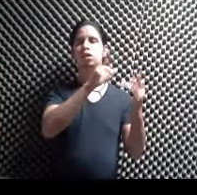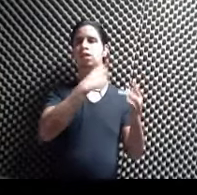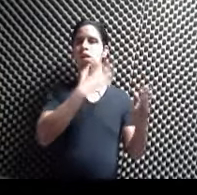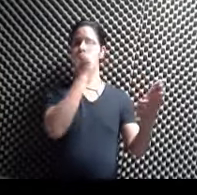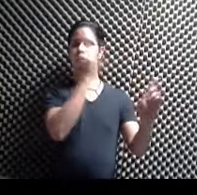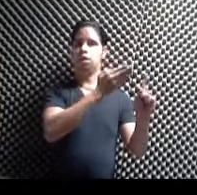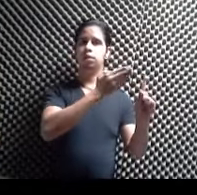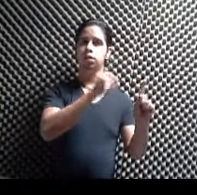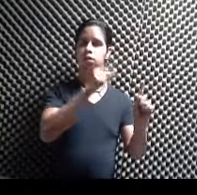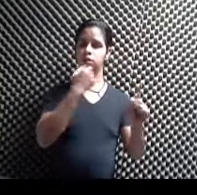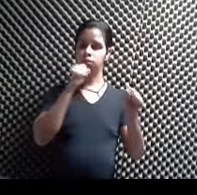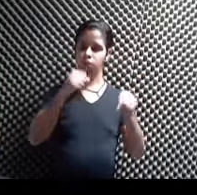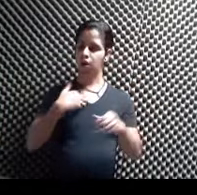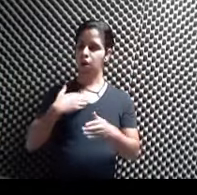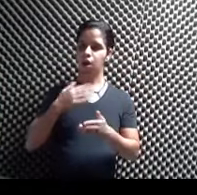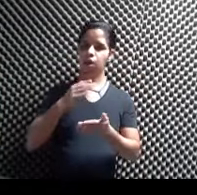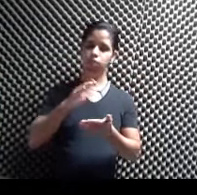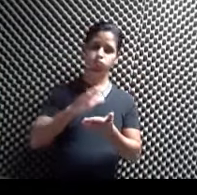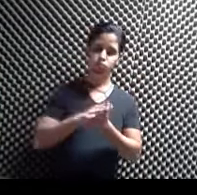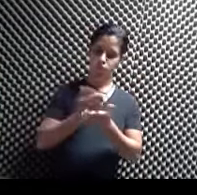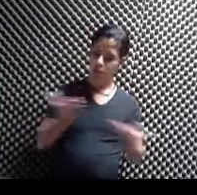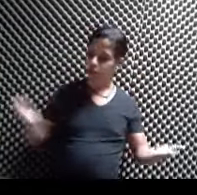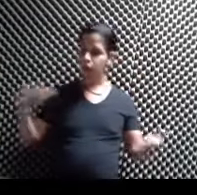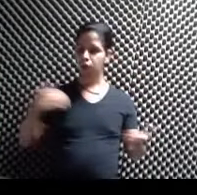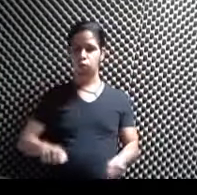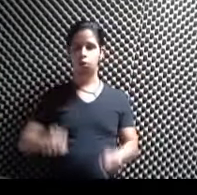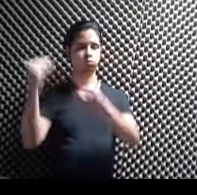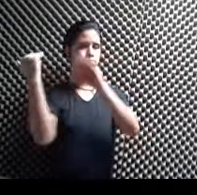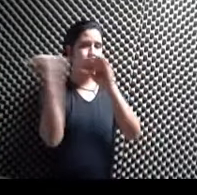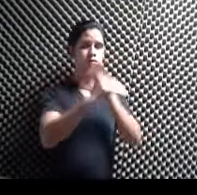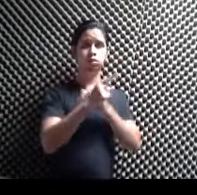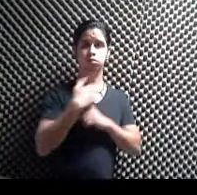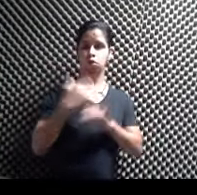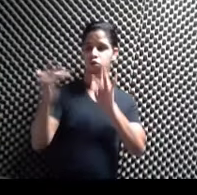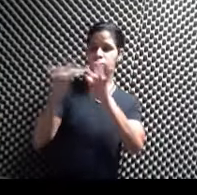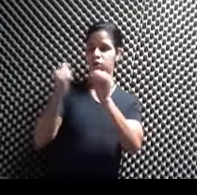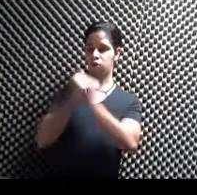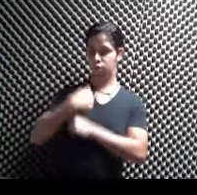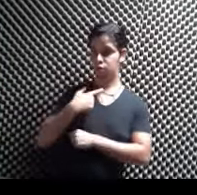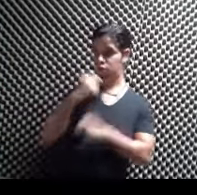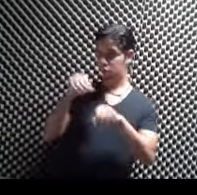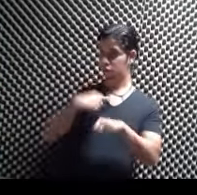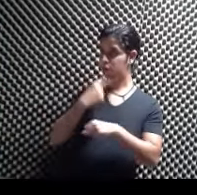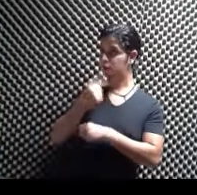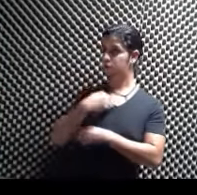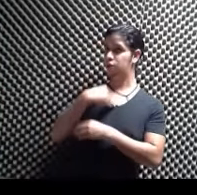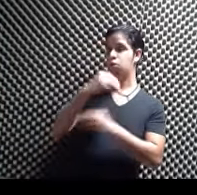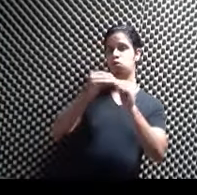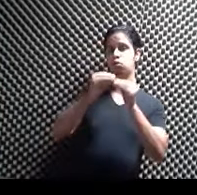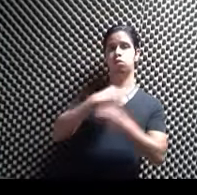de todo. De todo, donaciones en materiales, se contacta conmigo. ¿Puedo decir mi teléfono? Claro.